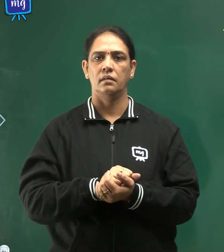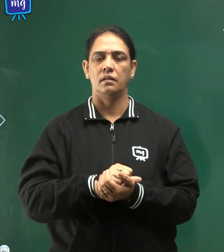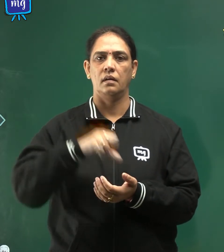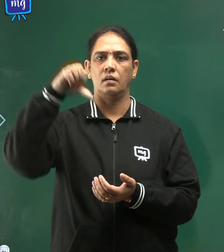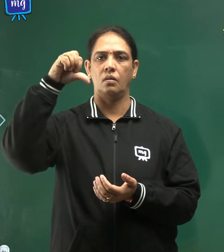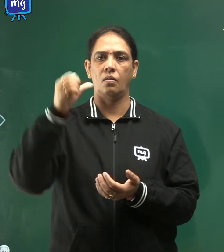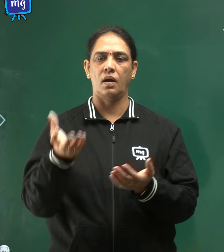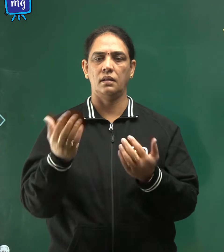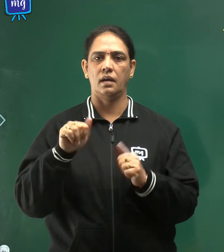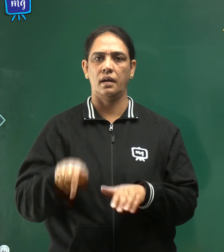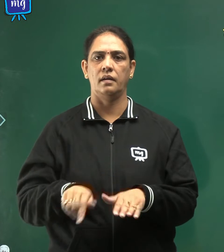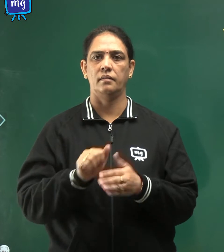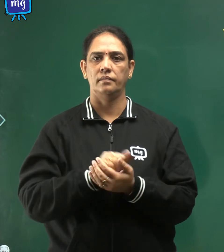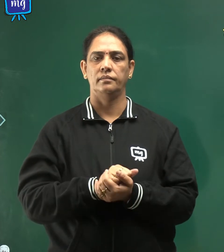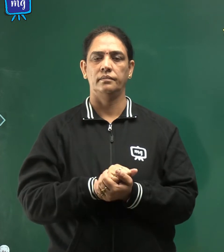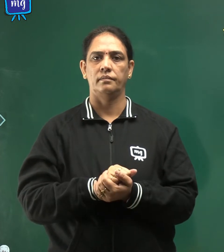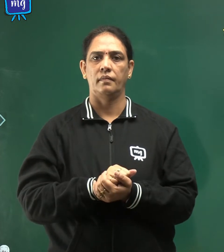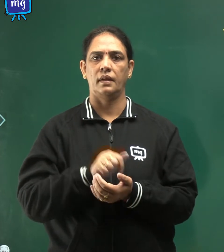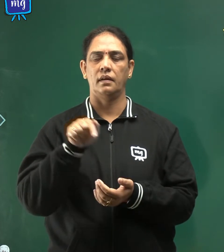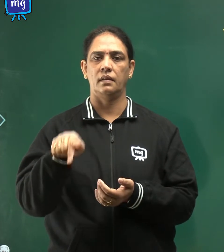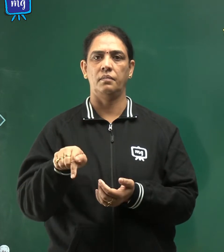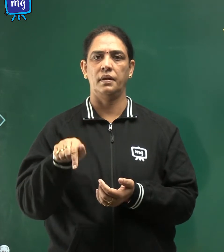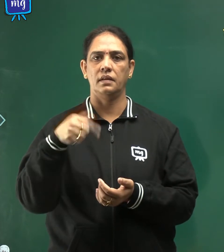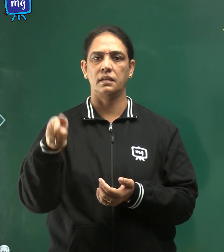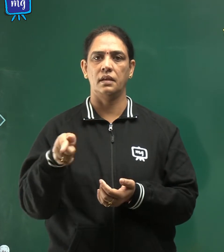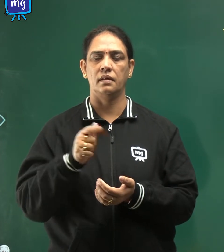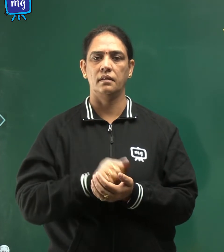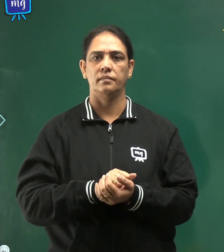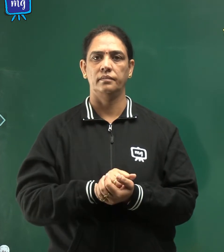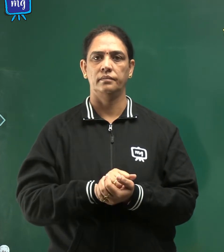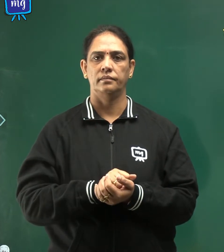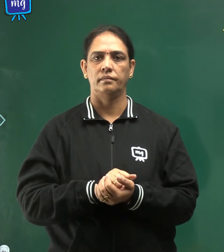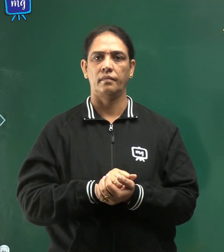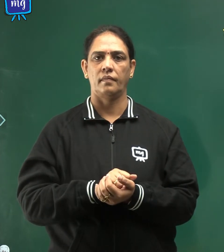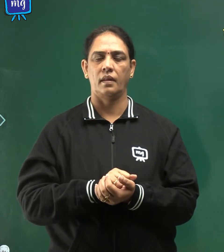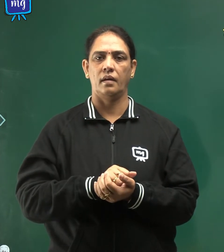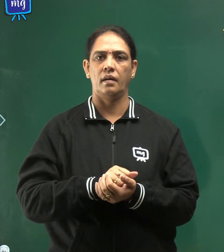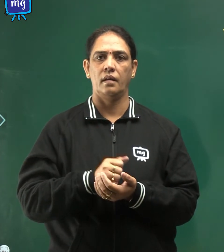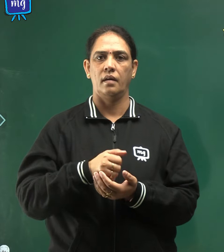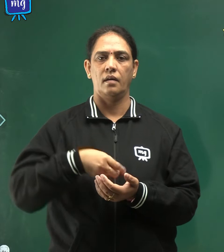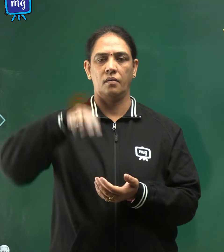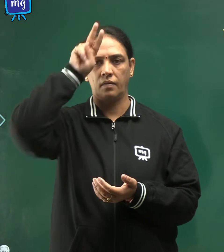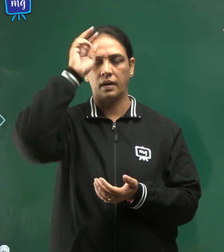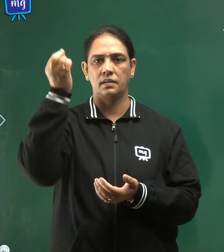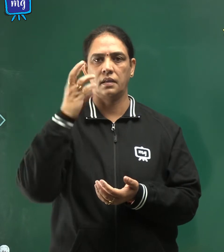9 आता है, तब इसकी वर्ग संख्या के